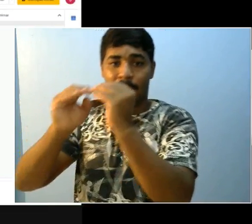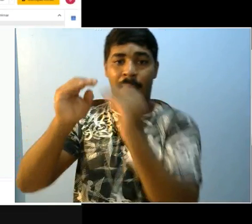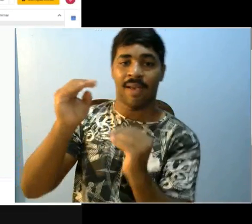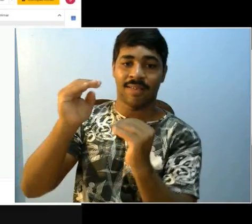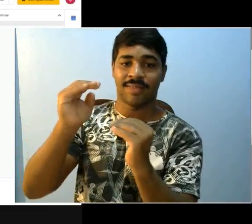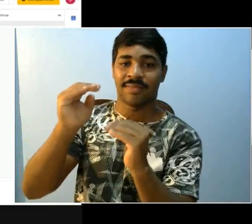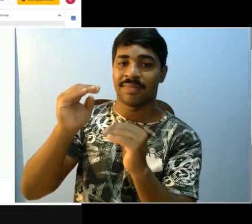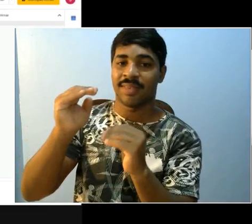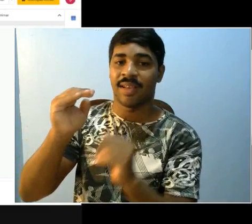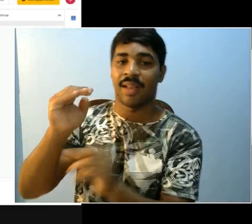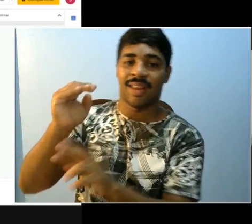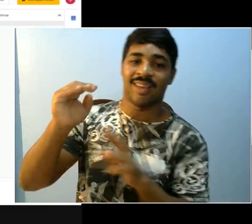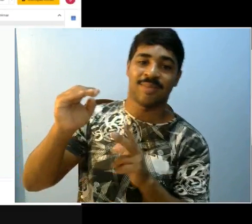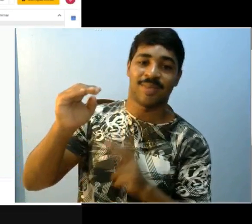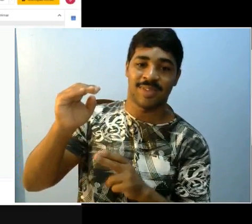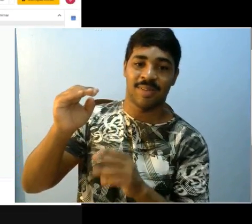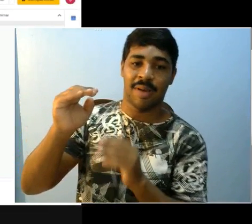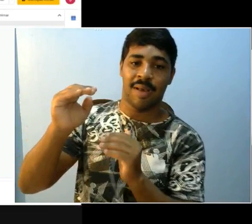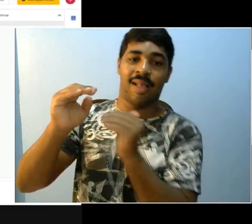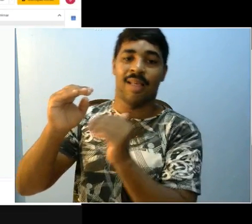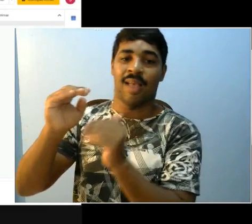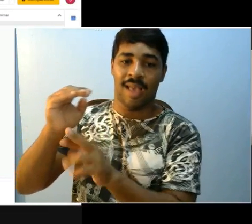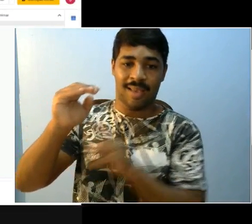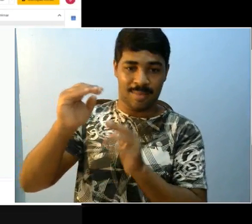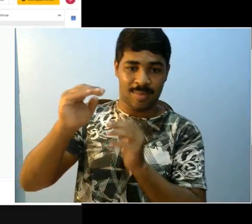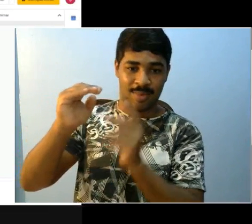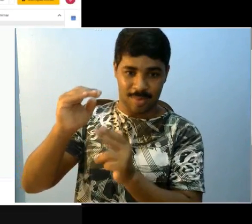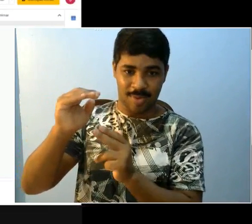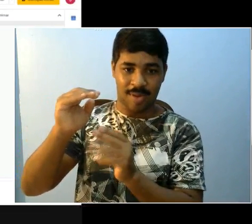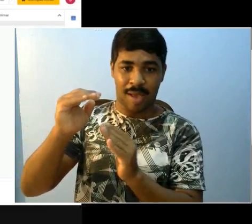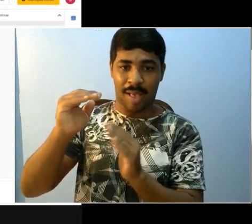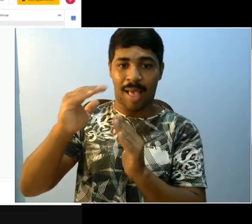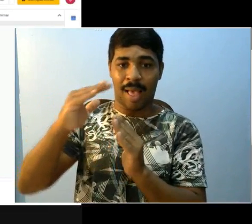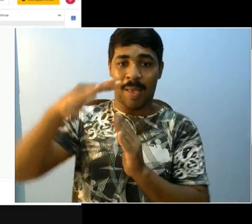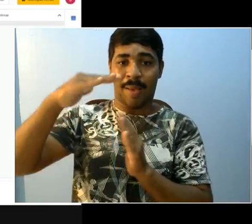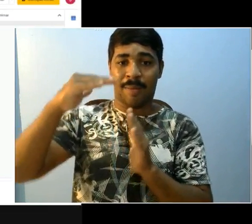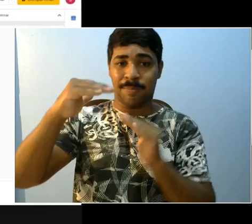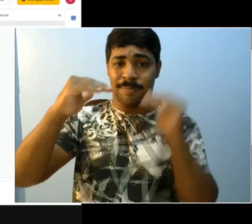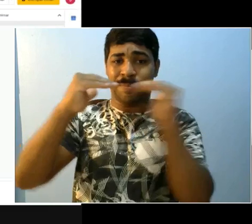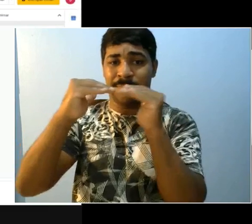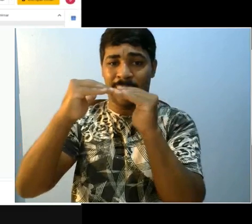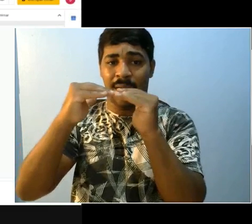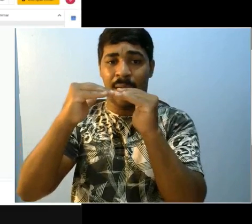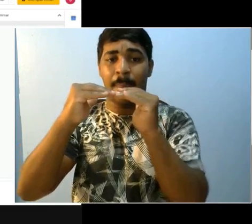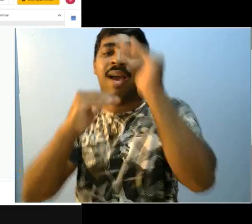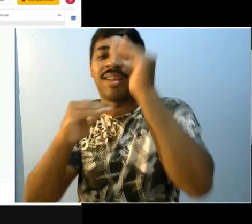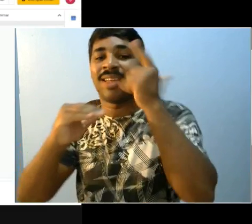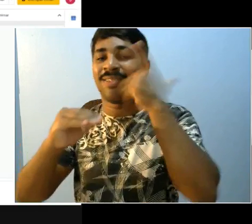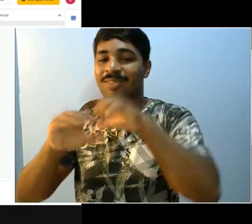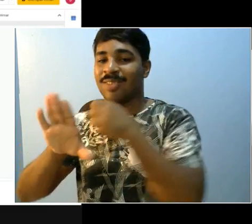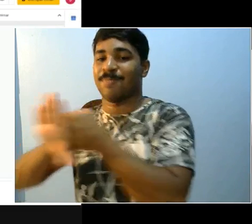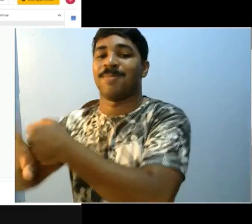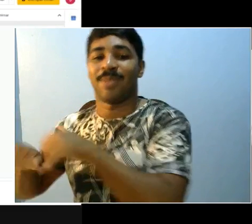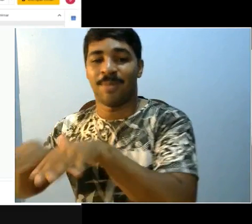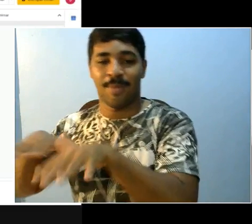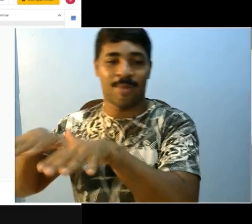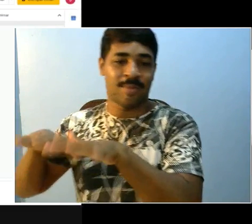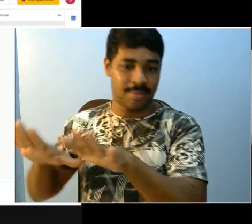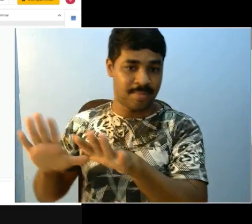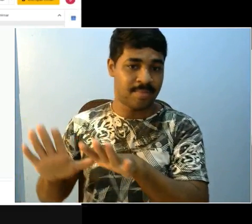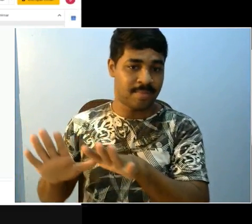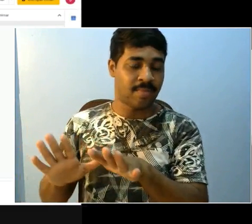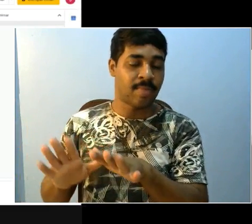até chegar ao máximo dele. Que é o seguinte, eu não preciso usar mais do que eu preciso. Entendeu?